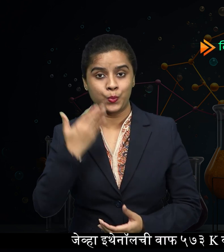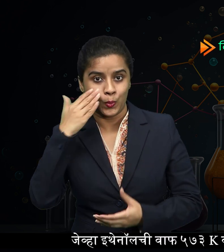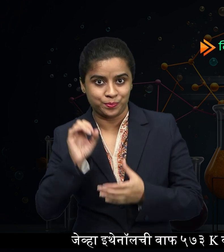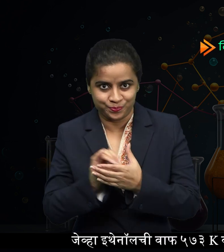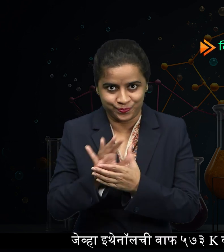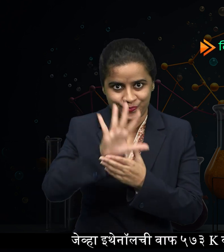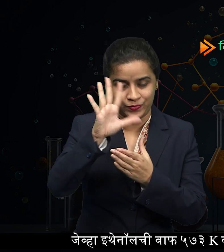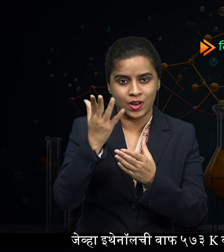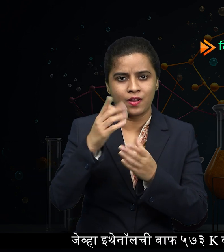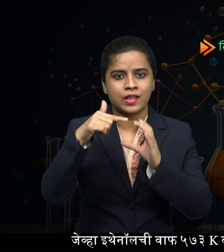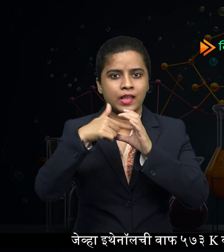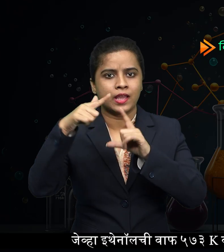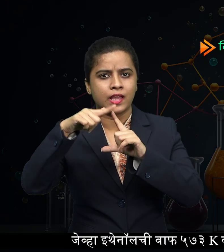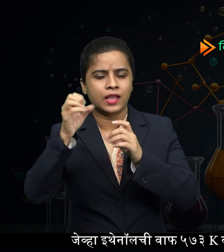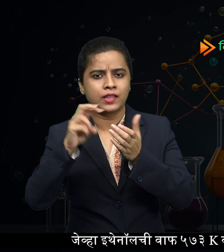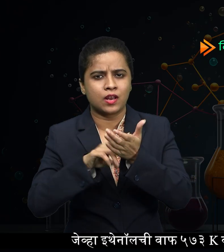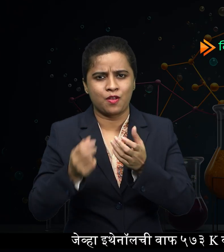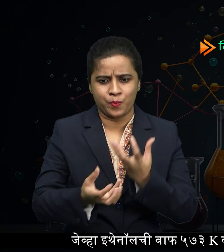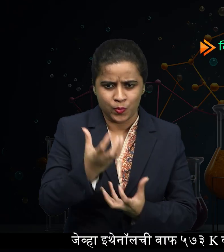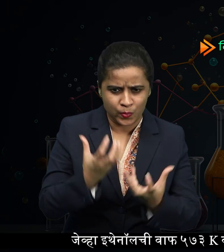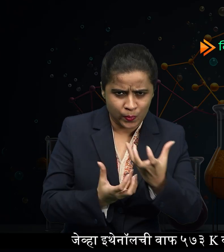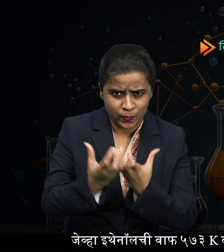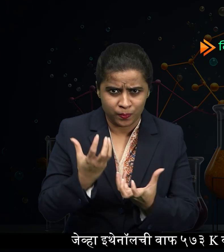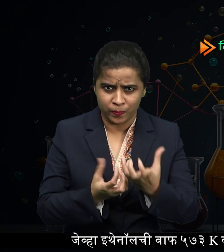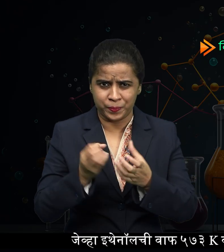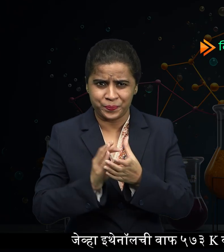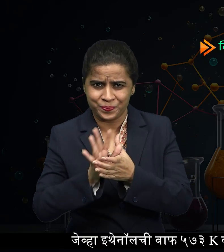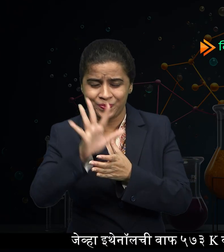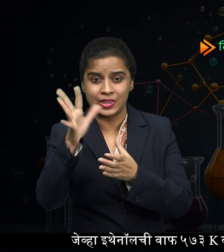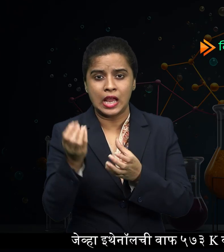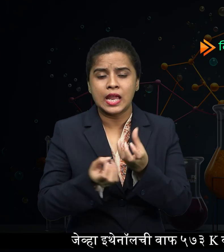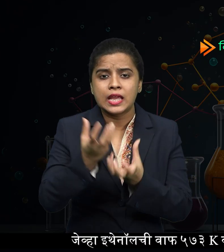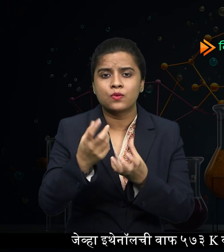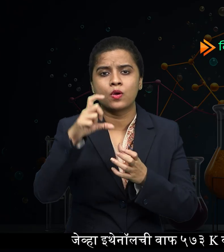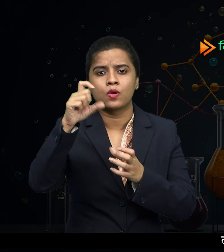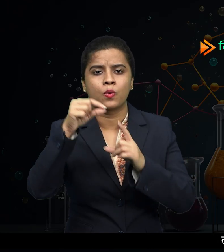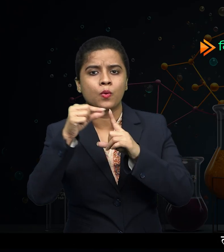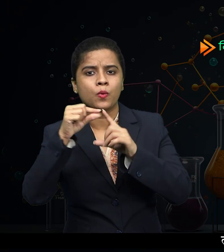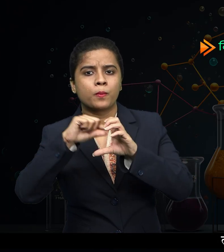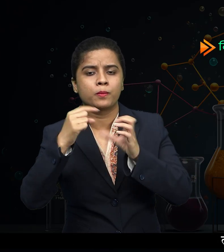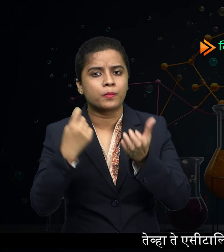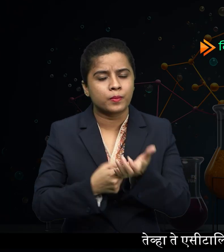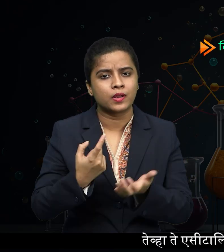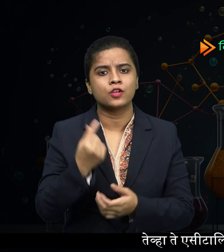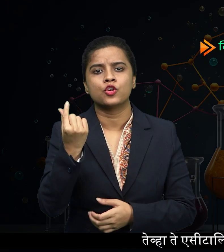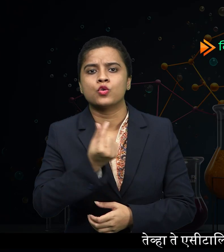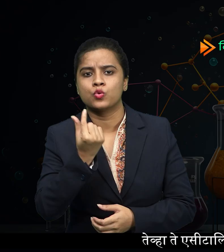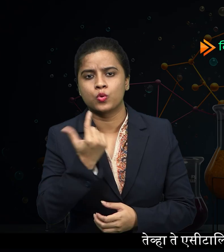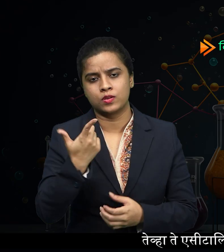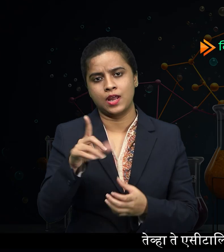जेव्हा इथेनॉलची वाफ 573 K वर उत्प्रेरक म्हणून वापरल्या जाणाऱ्या तापलेल्या तांब्यावरून जाते तेव्हा